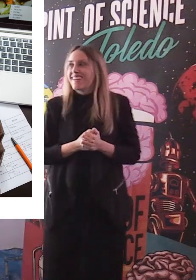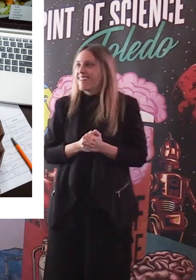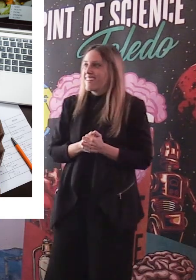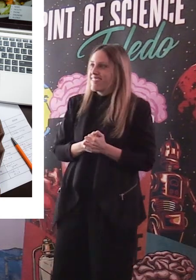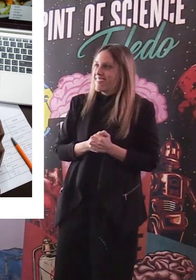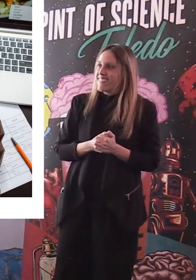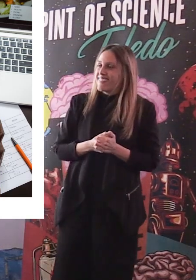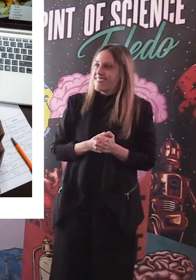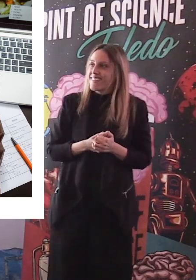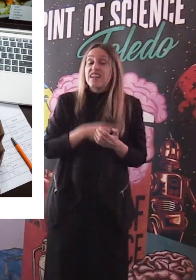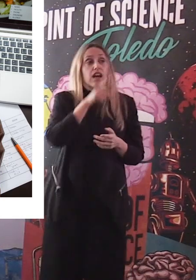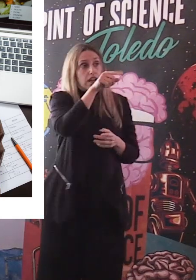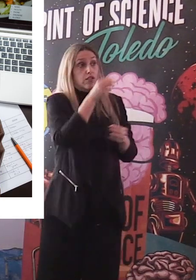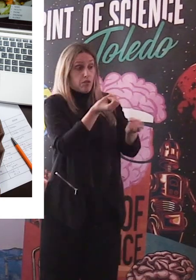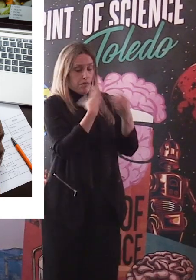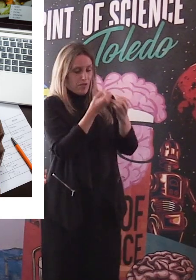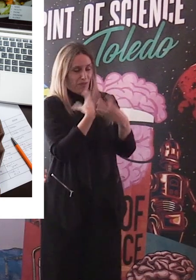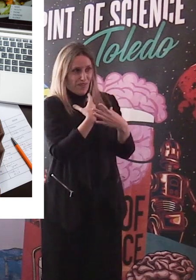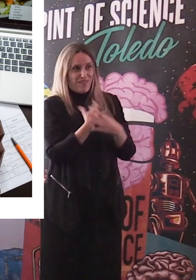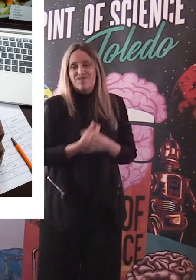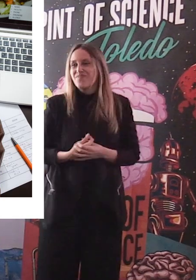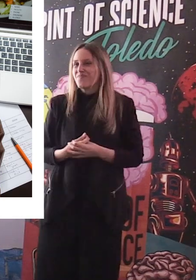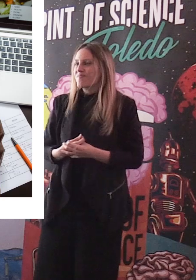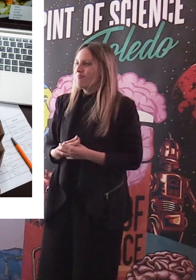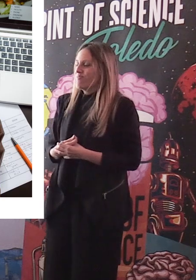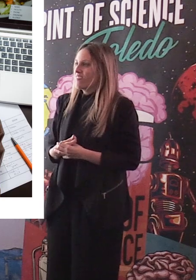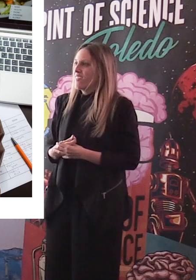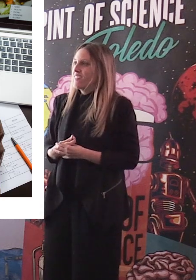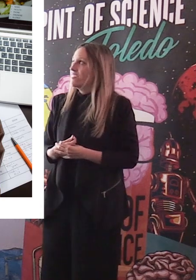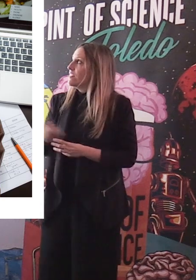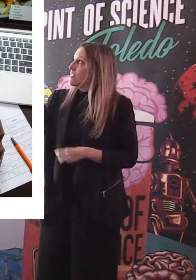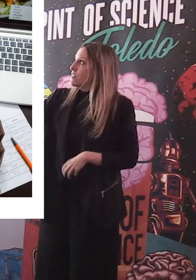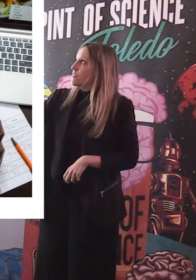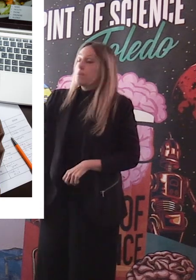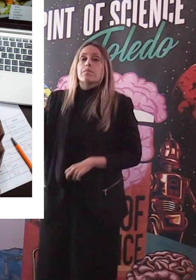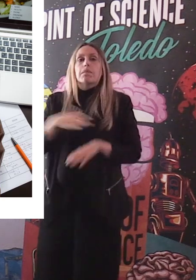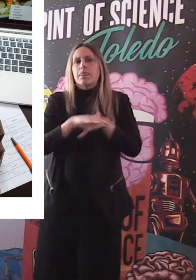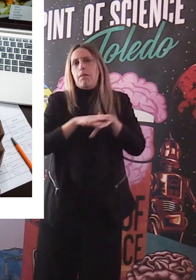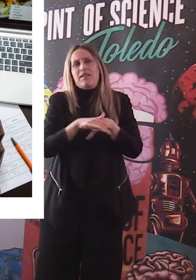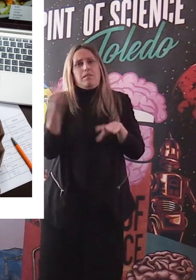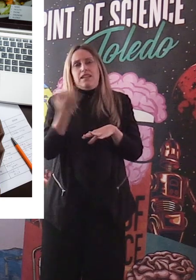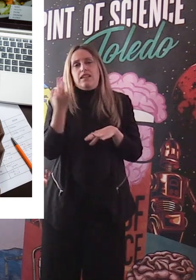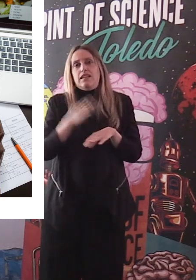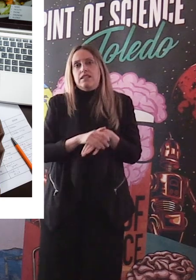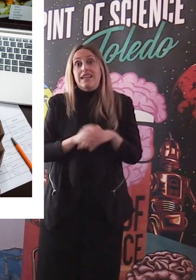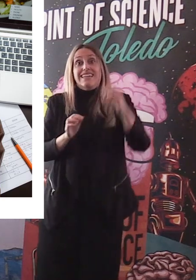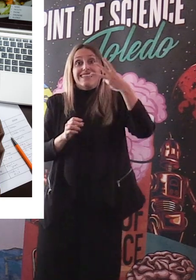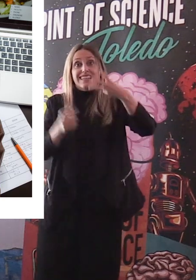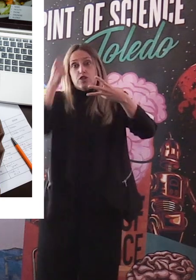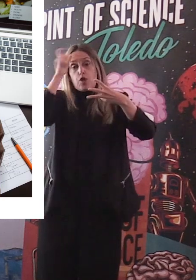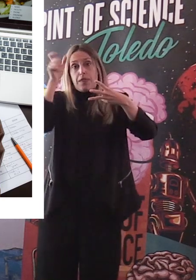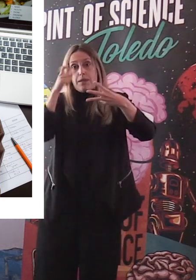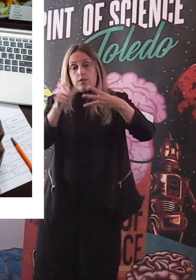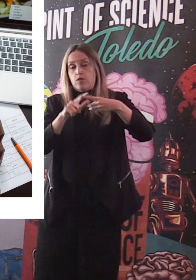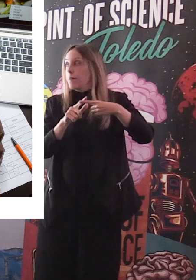me contó esto hace pocos días. Bueno, biohacking básicamente consiste de 3 conceptos.